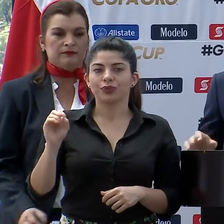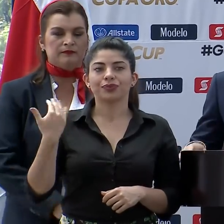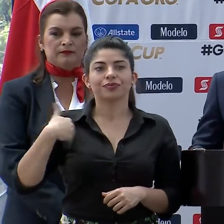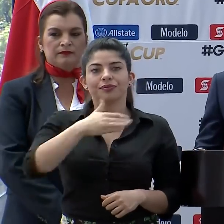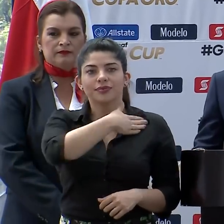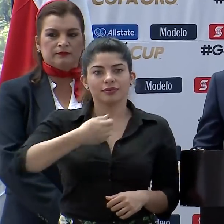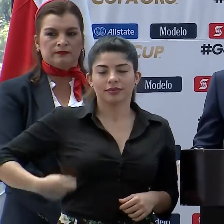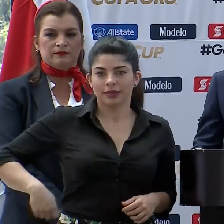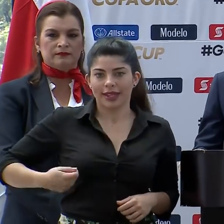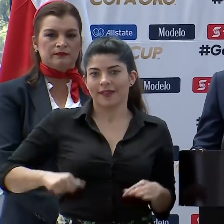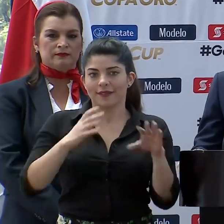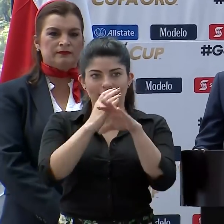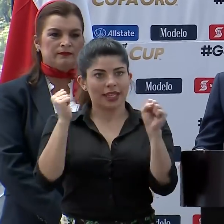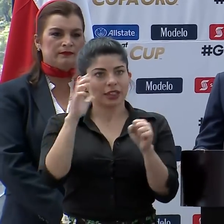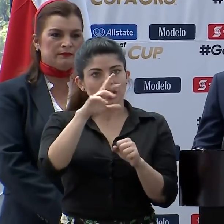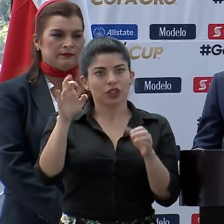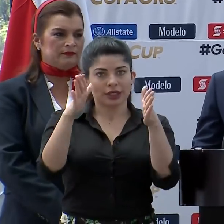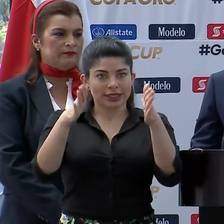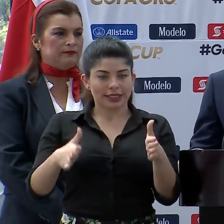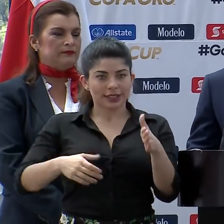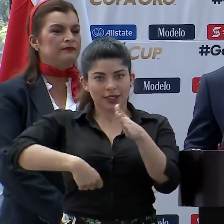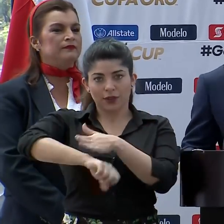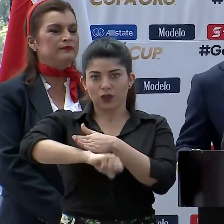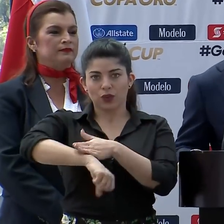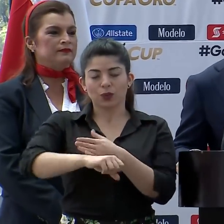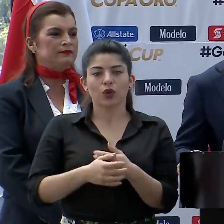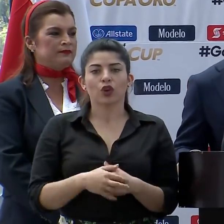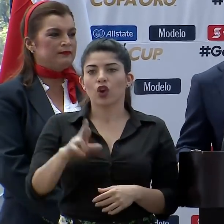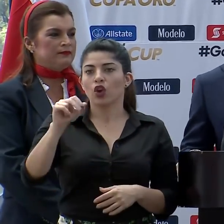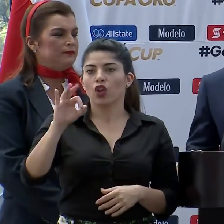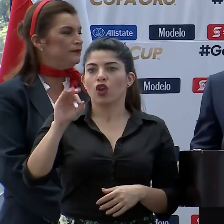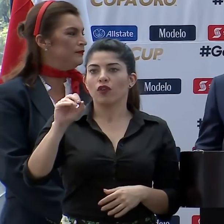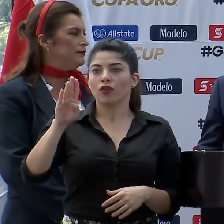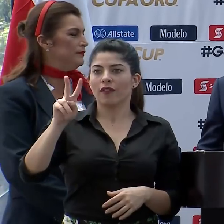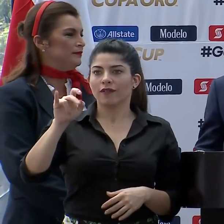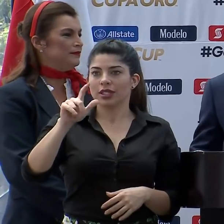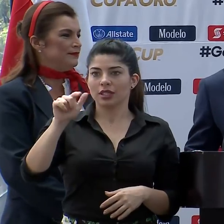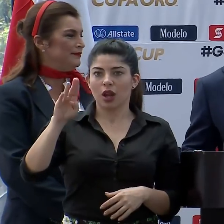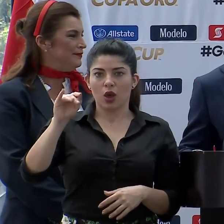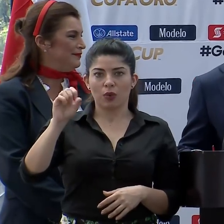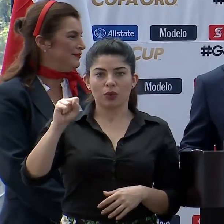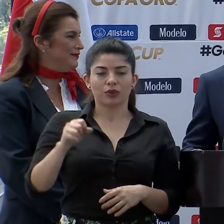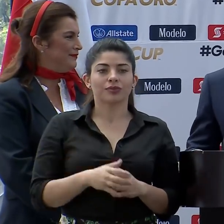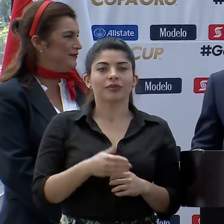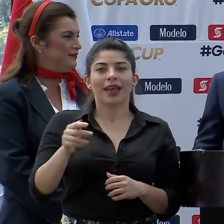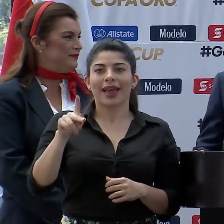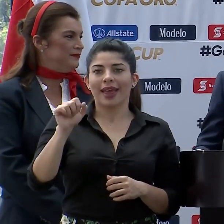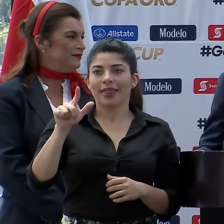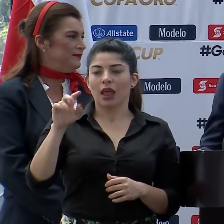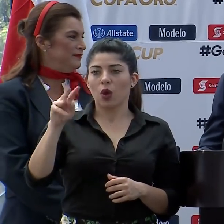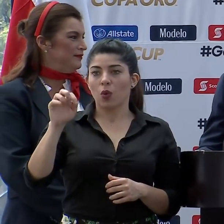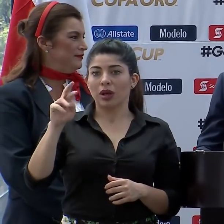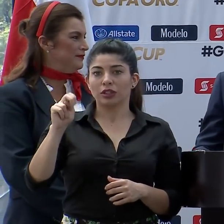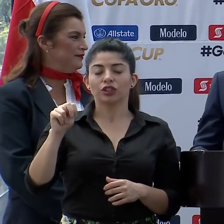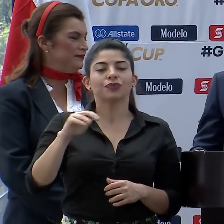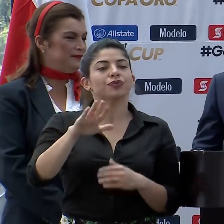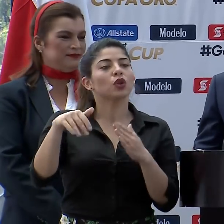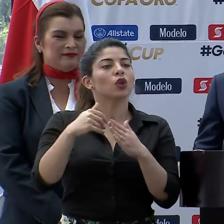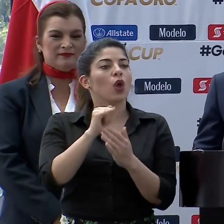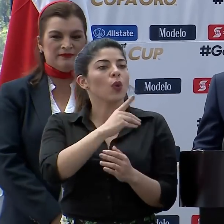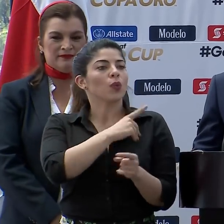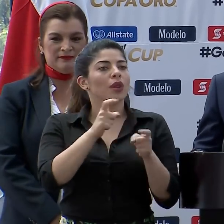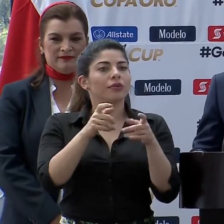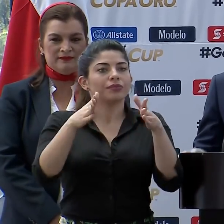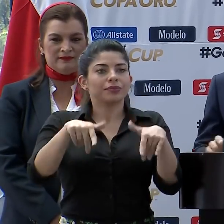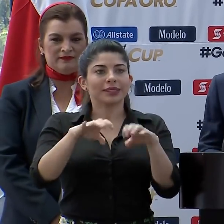Señor Presidente de la Federación Costarricense de Fútbol, Rodolfo Villalobos, Kendall Watson, Junta Administradora del